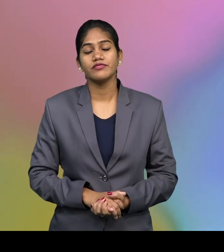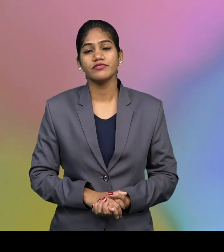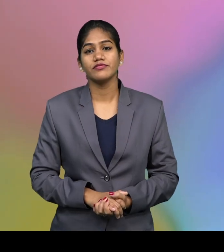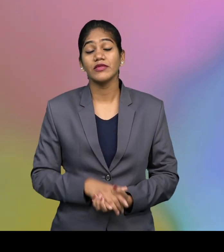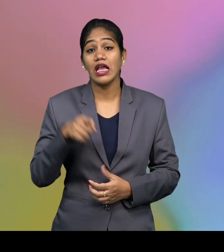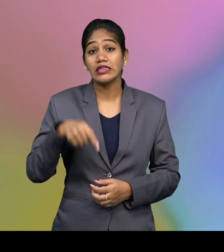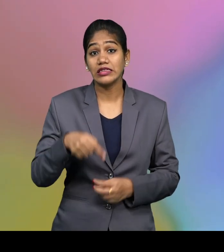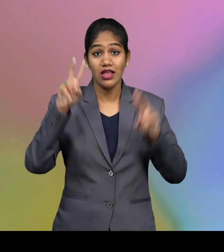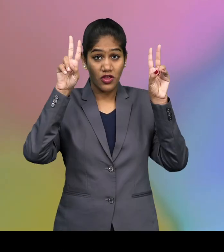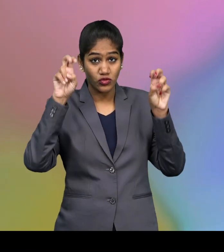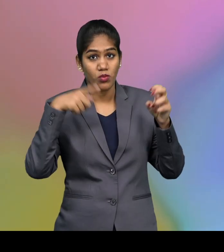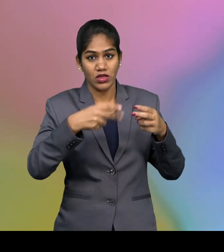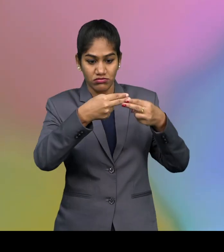ముగింపు.